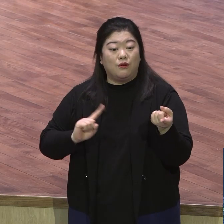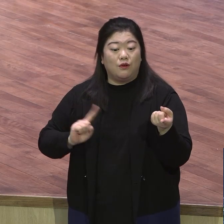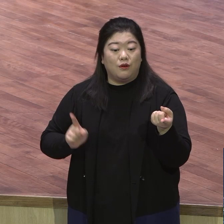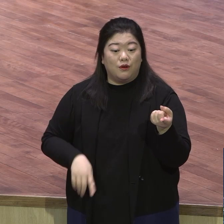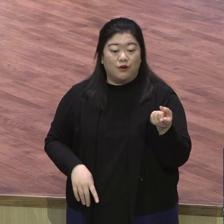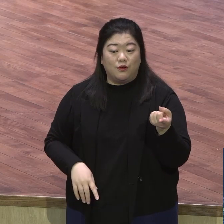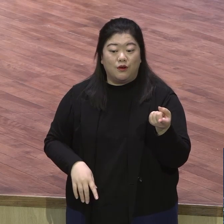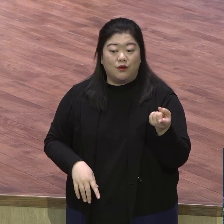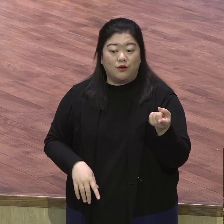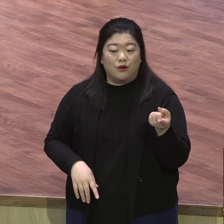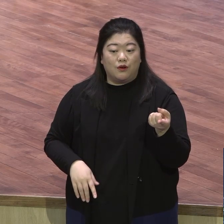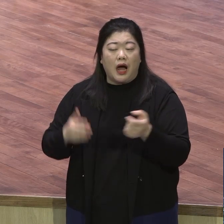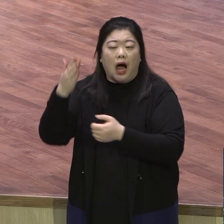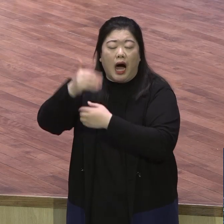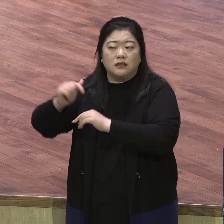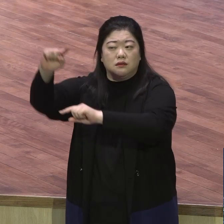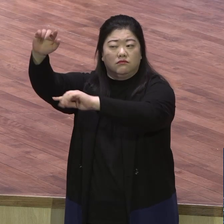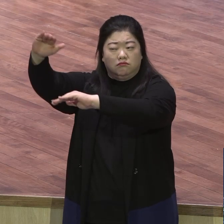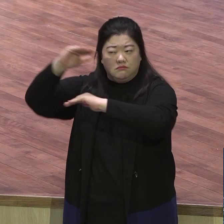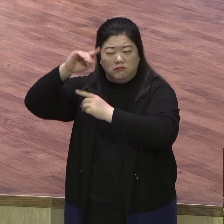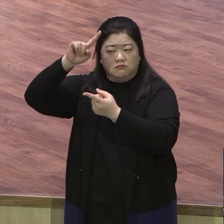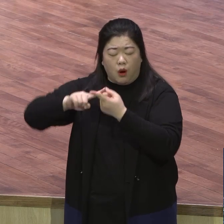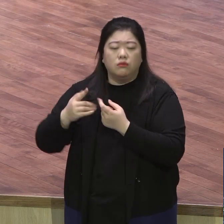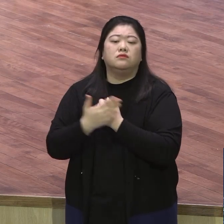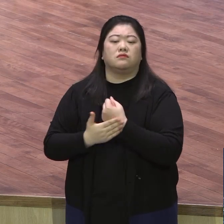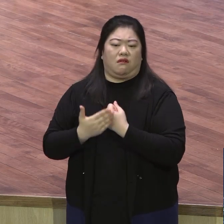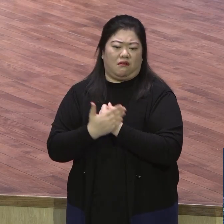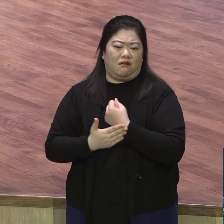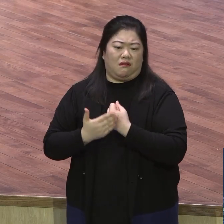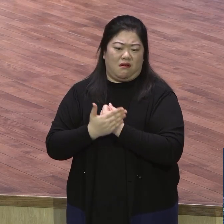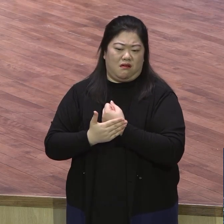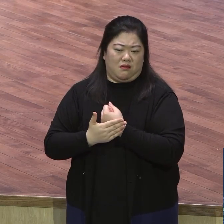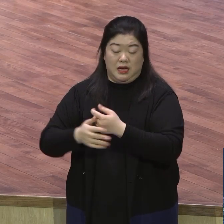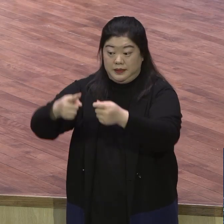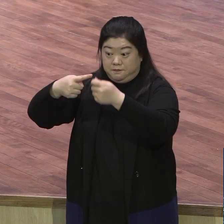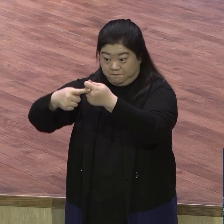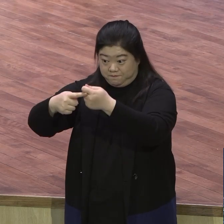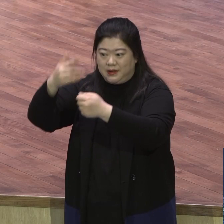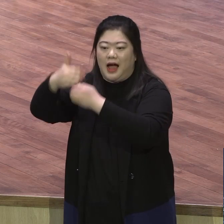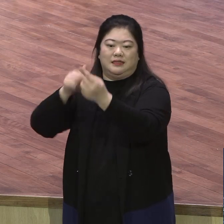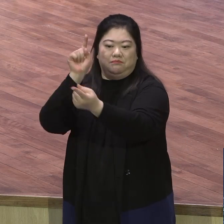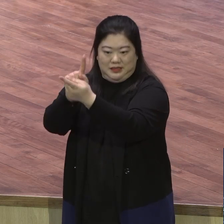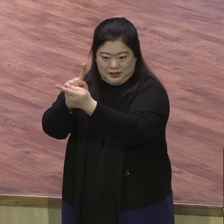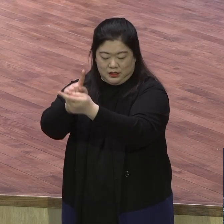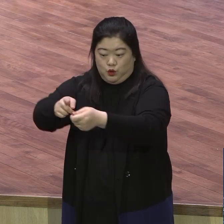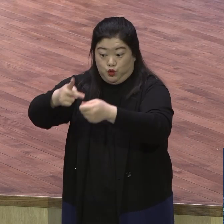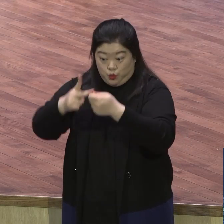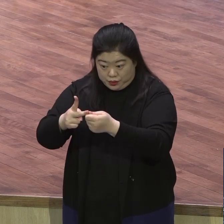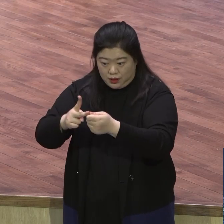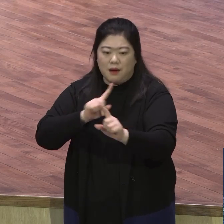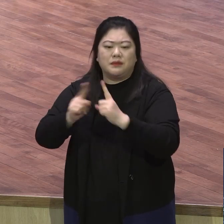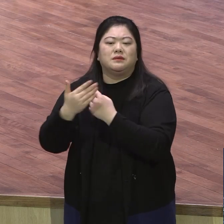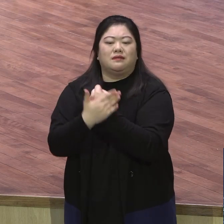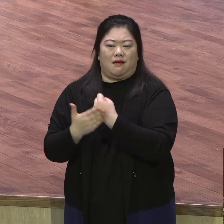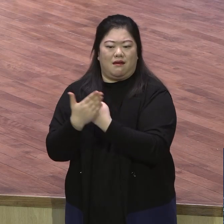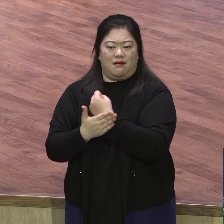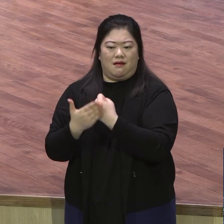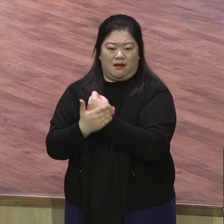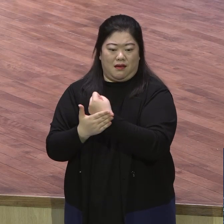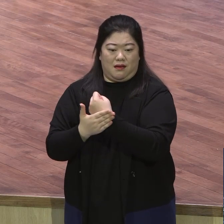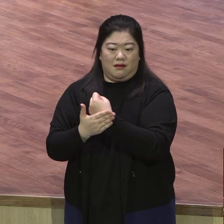하나님의 말씀에 은혜를 받아야 돼요. 그게 두 번째 단계예요. 만났으면 말씀에 은혜를 받아